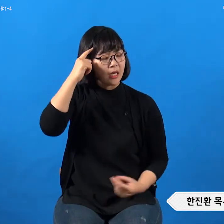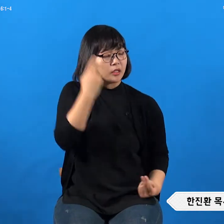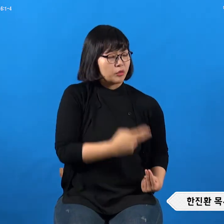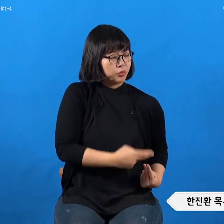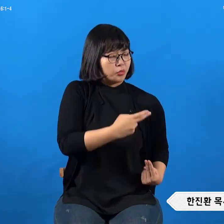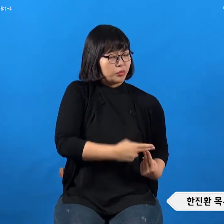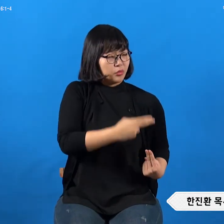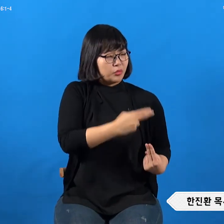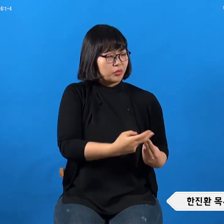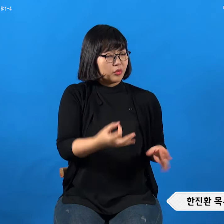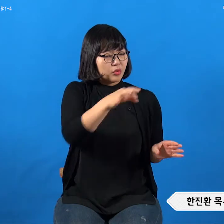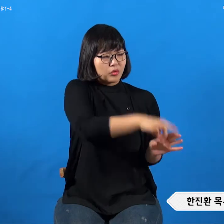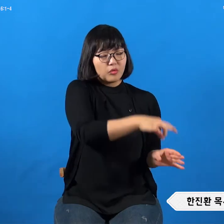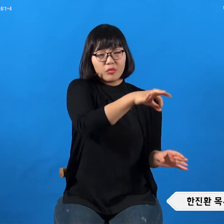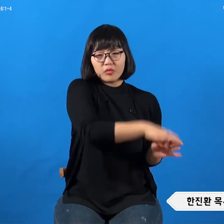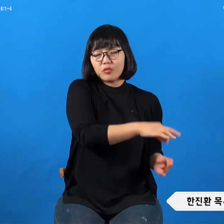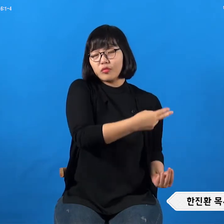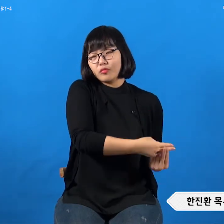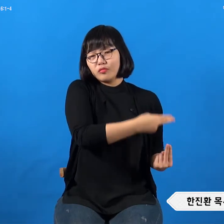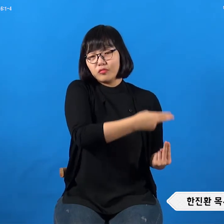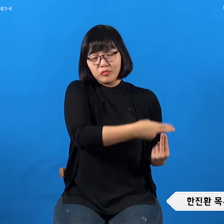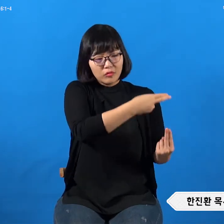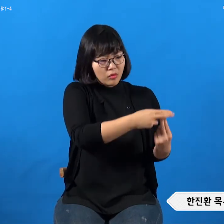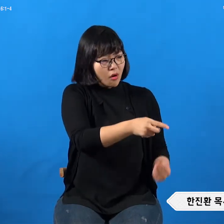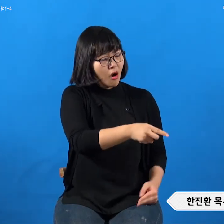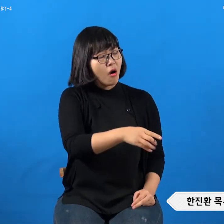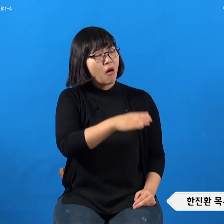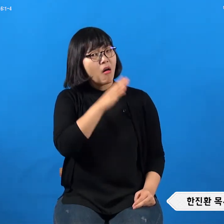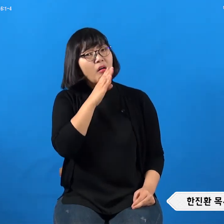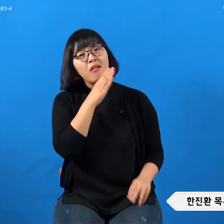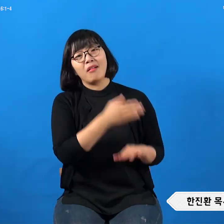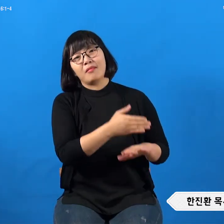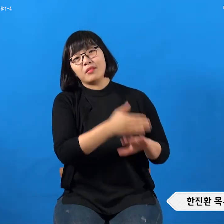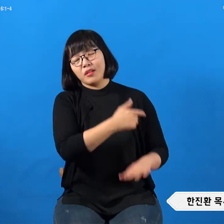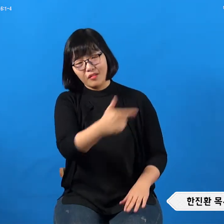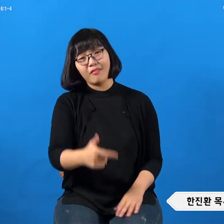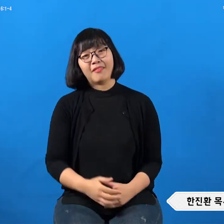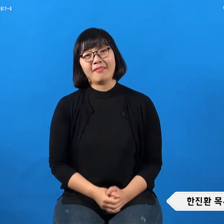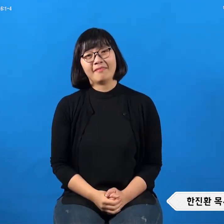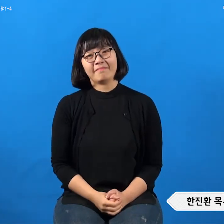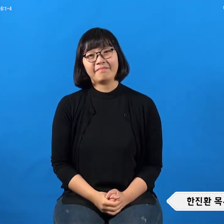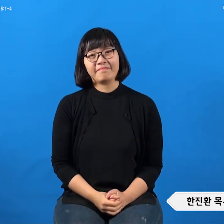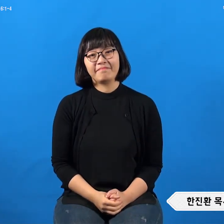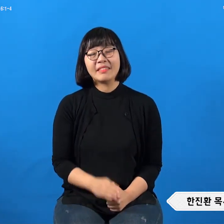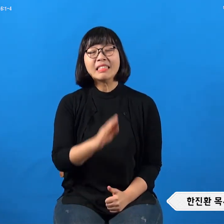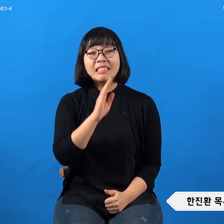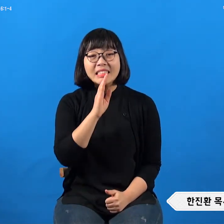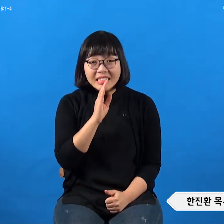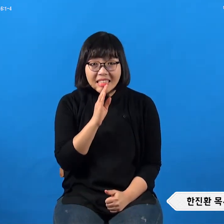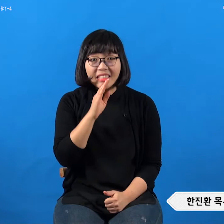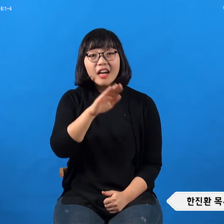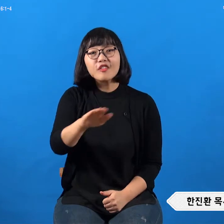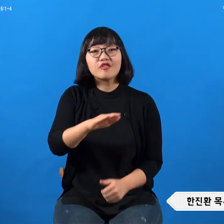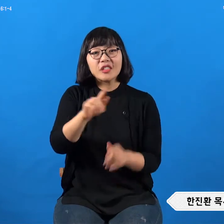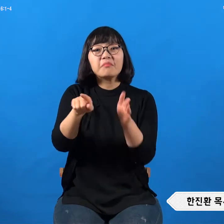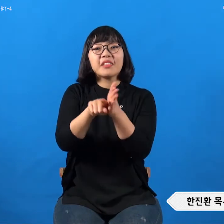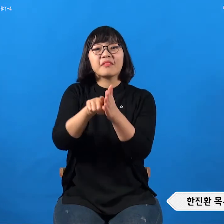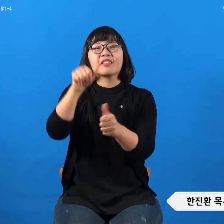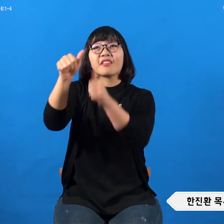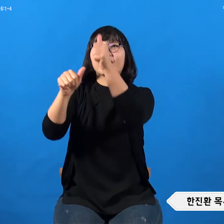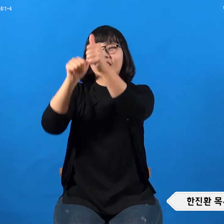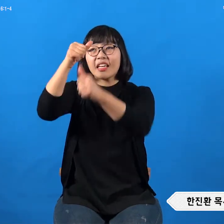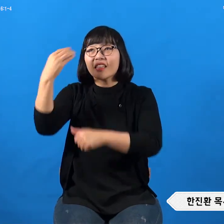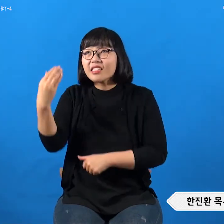것이 얼마나 대견하고 얼마나 감사한지요. 정말 이 성미 정신을 우리